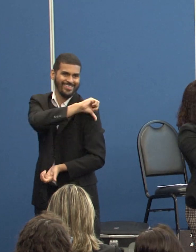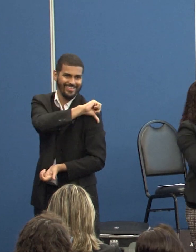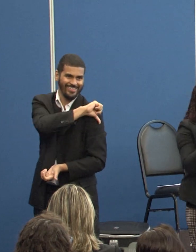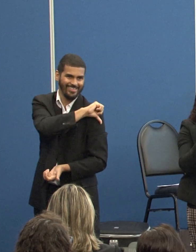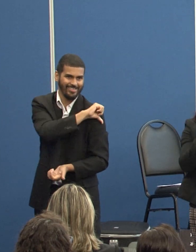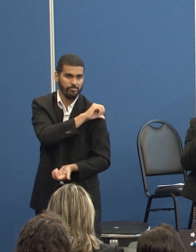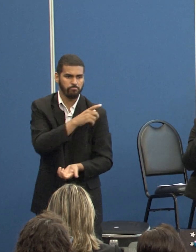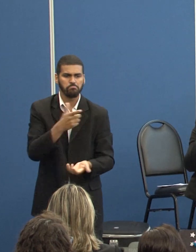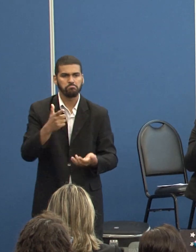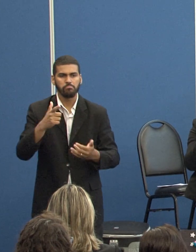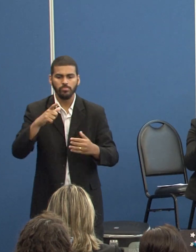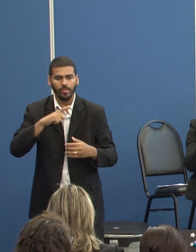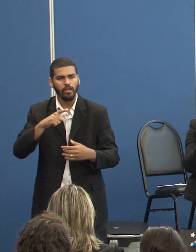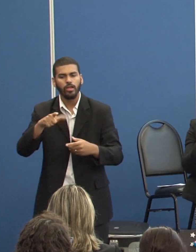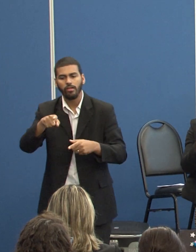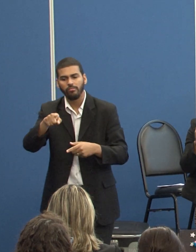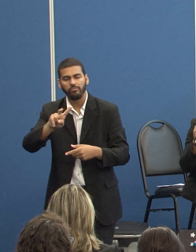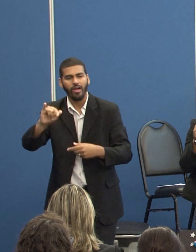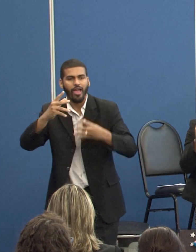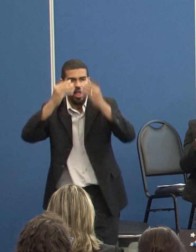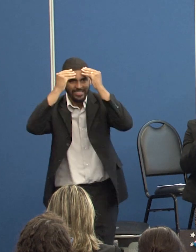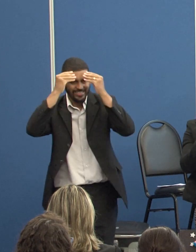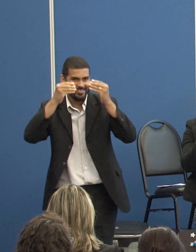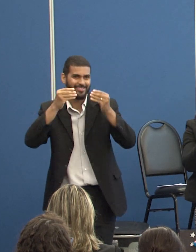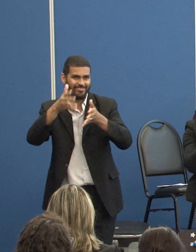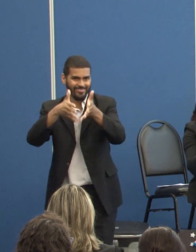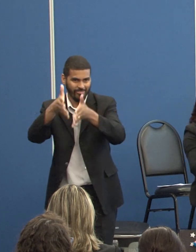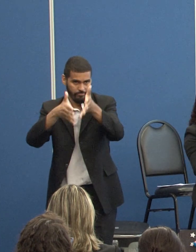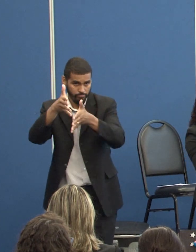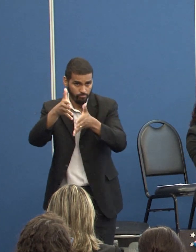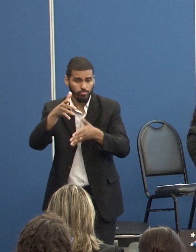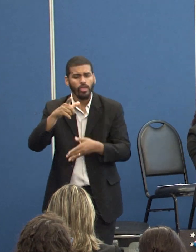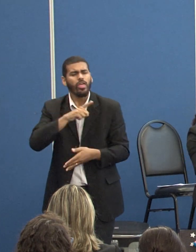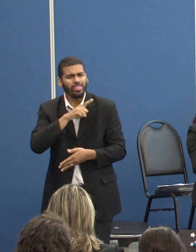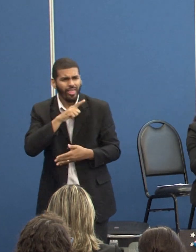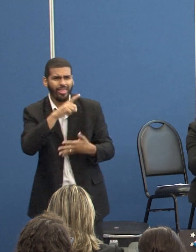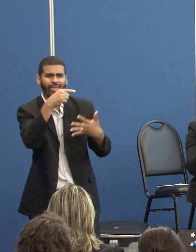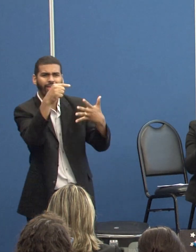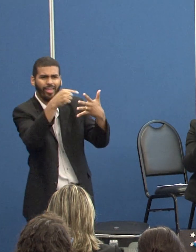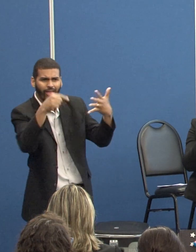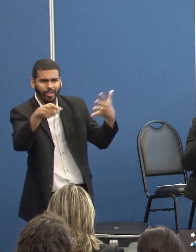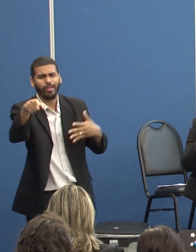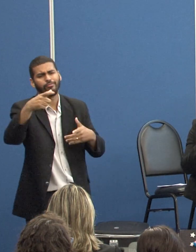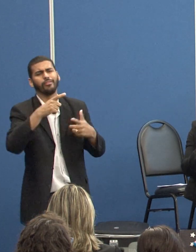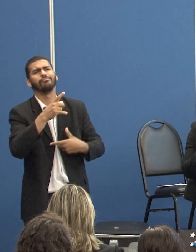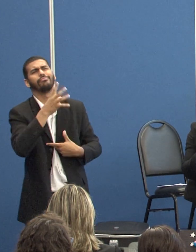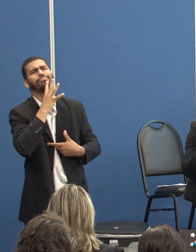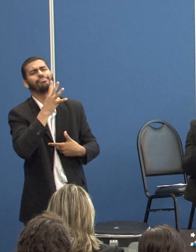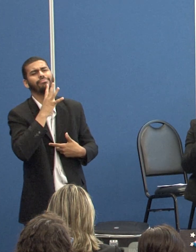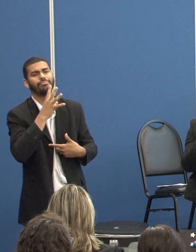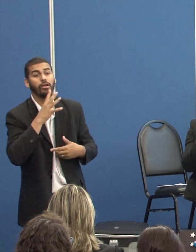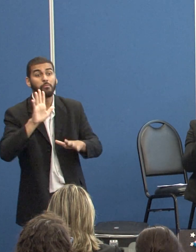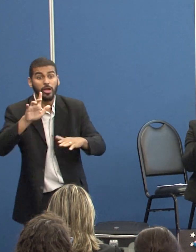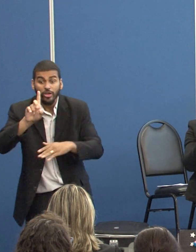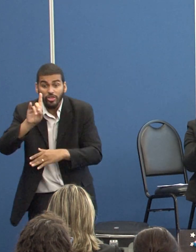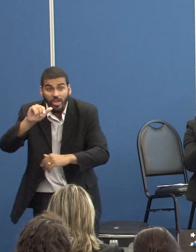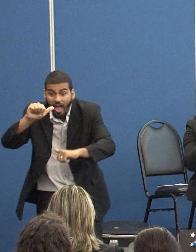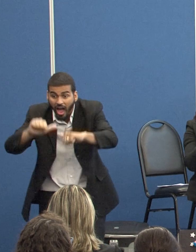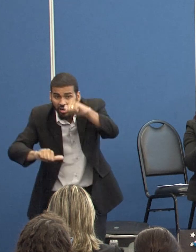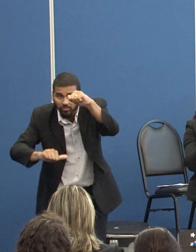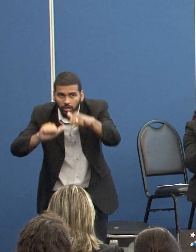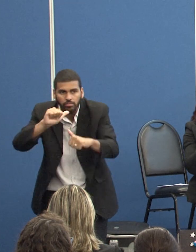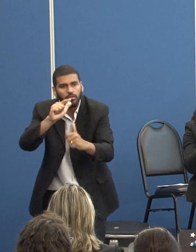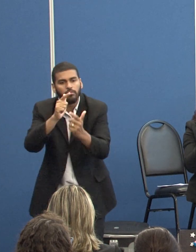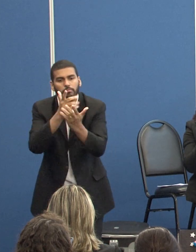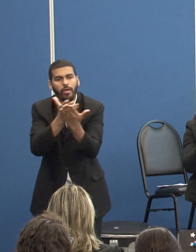São comandos que todos nós conhecemos, mas que no dia da avaliação esses comandos são perdidos. Né?